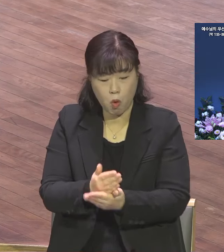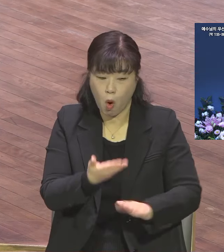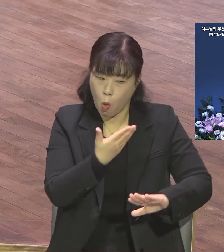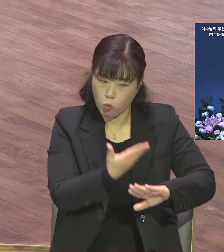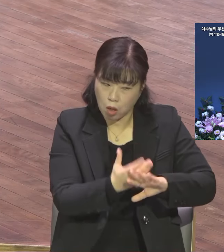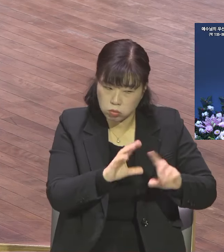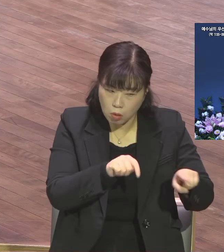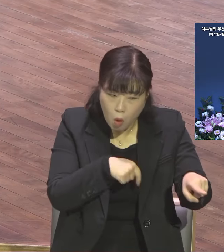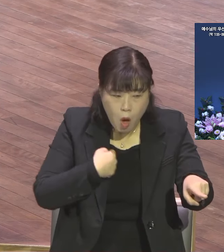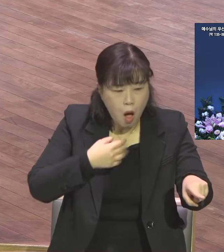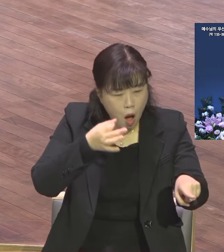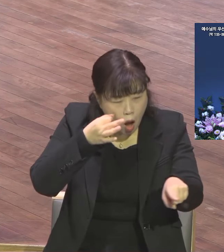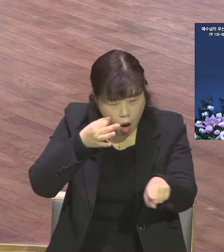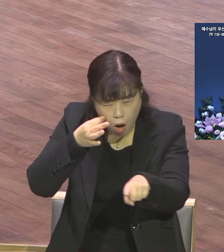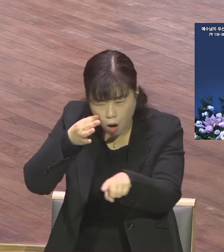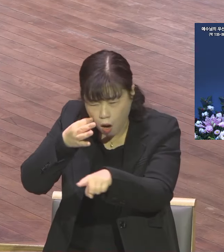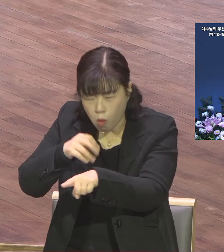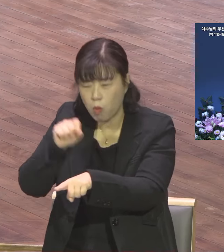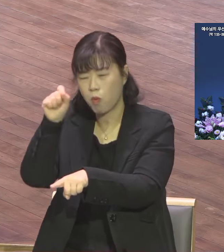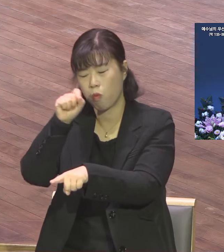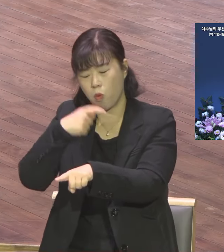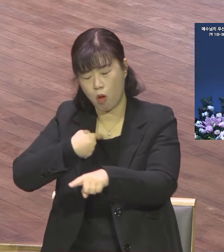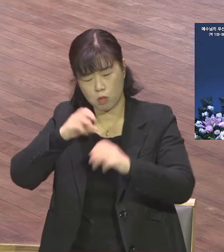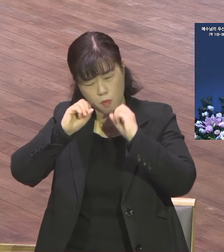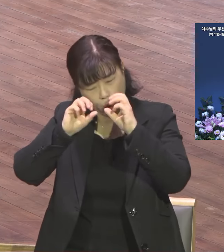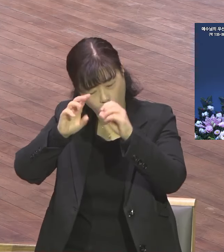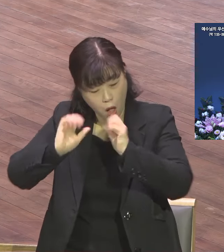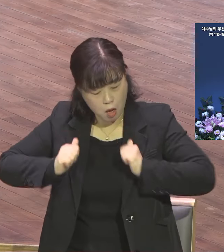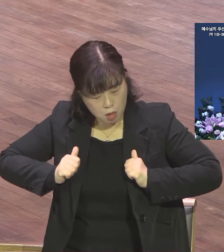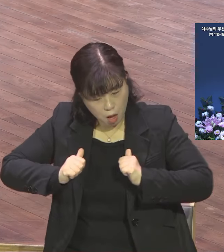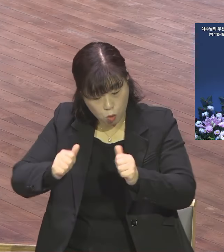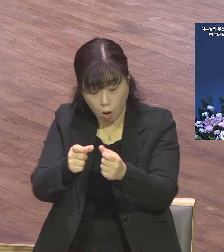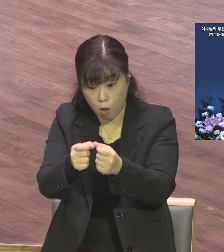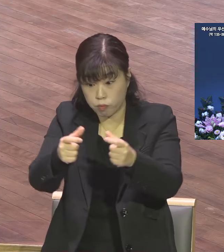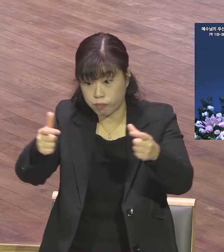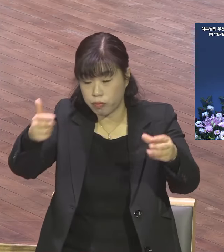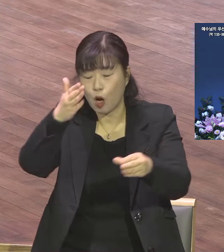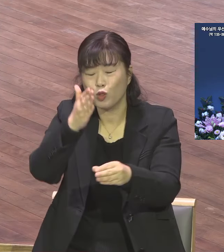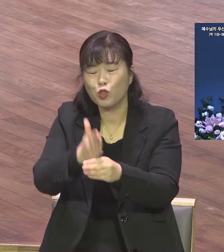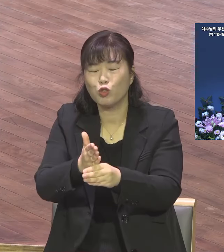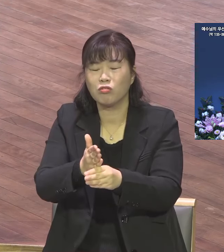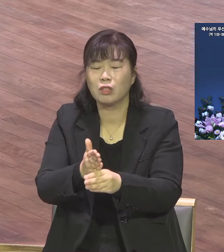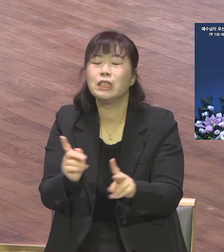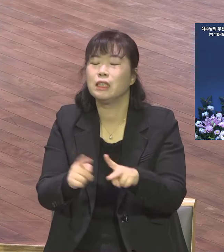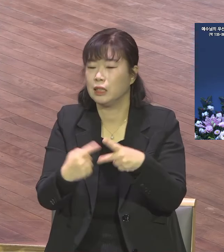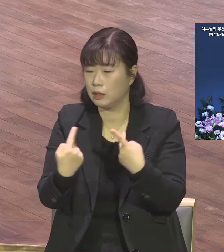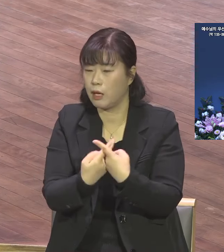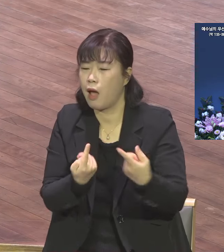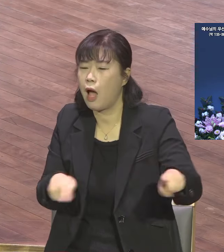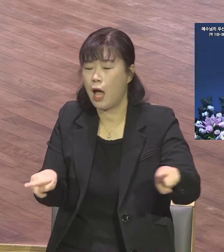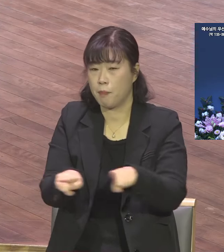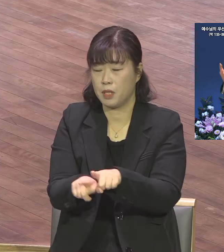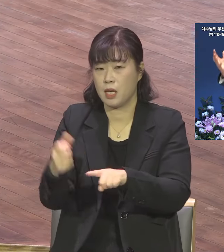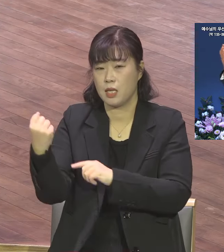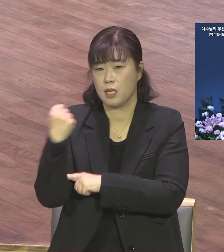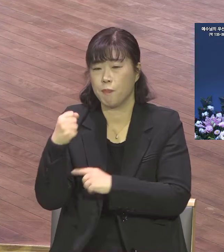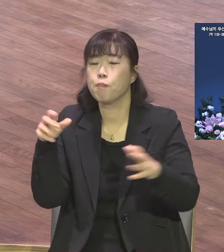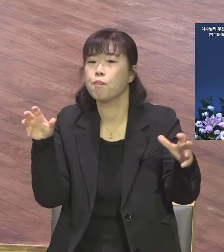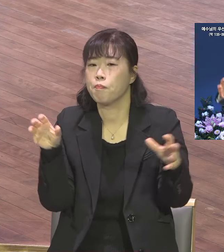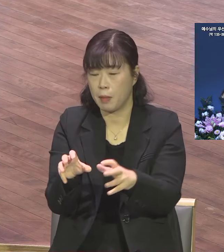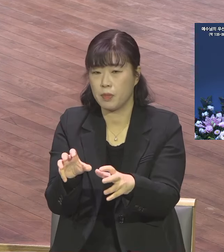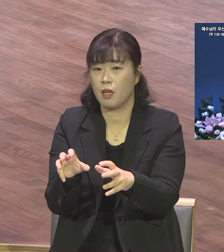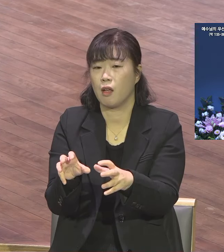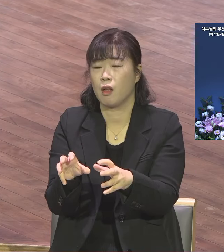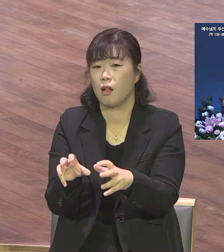그래서 하나님이 교회를 세운 목적을 알고 우리가 여기 모인 목적을 알고 이 교회 왜 합니까? 힘합쳐가지고 왜 교회 부흥시켜야